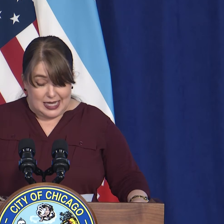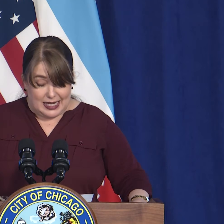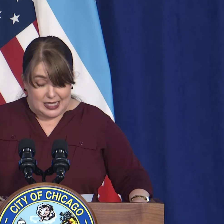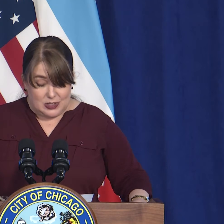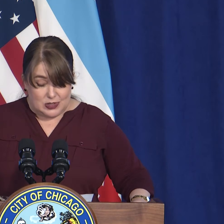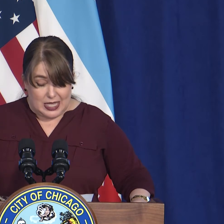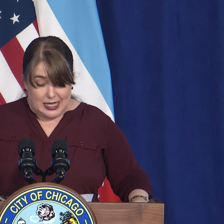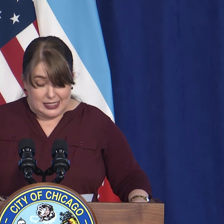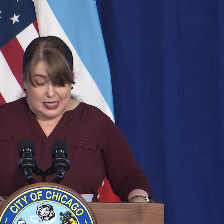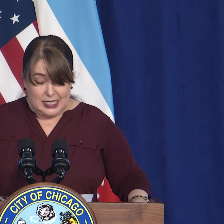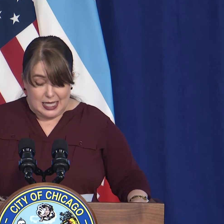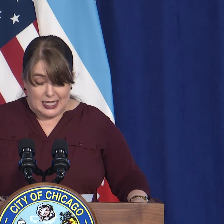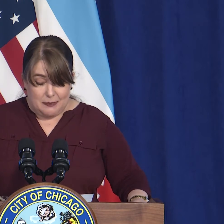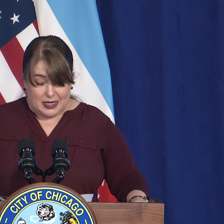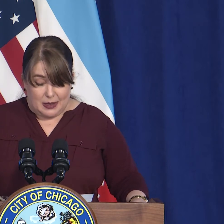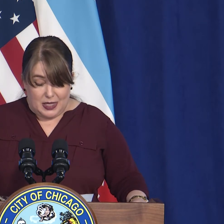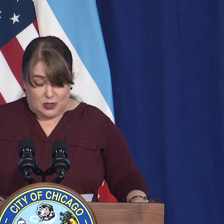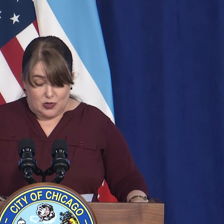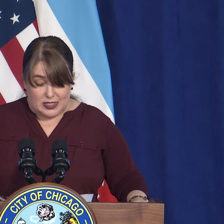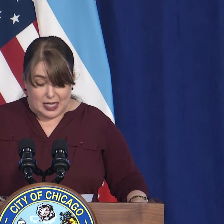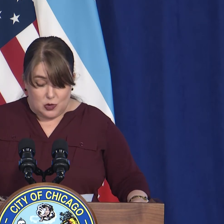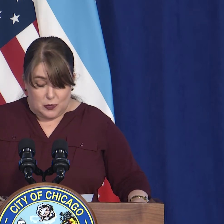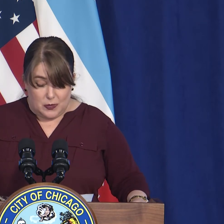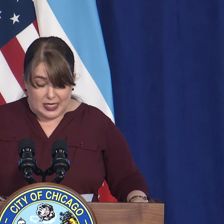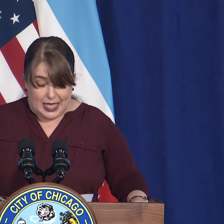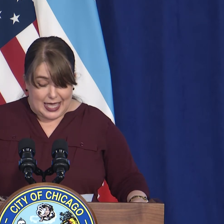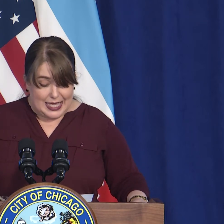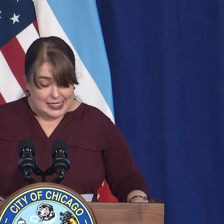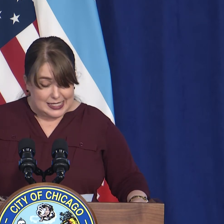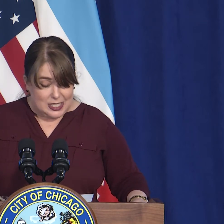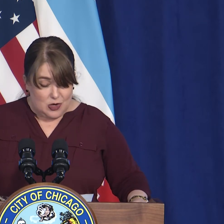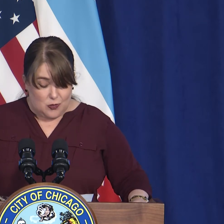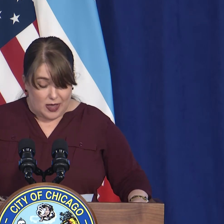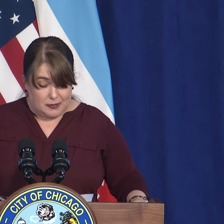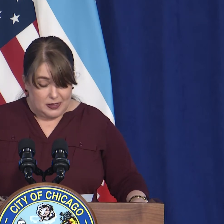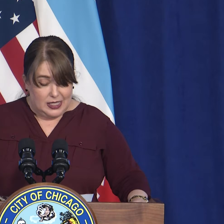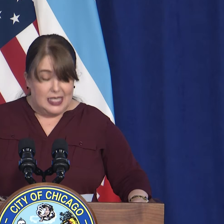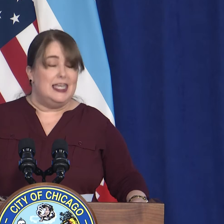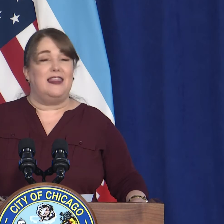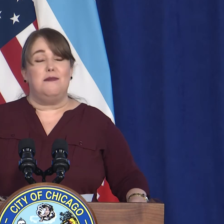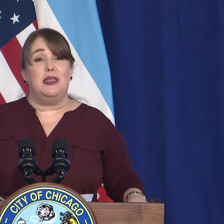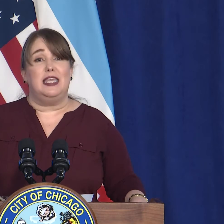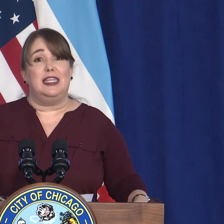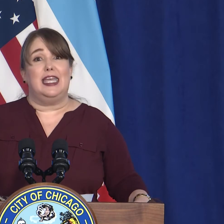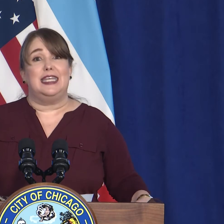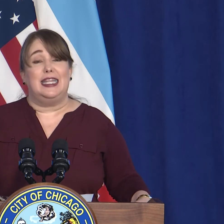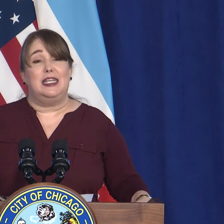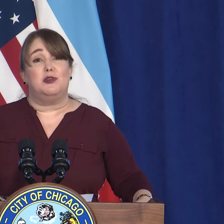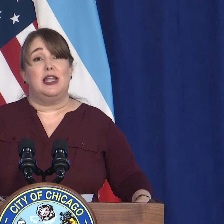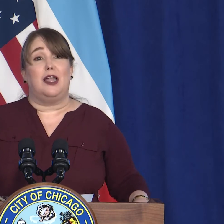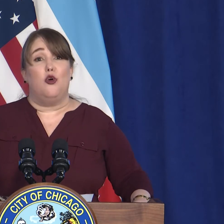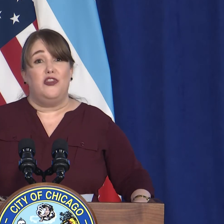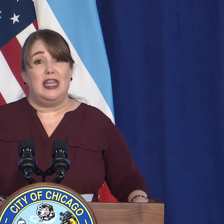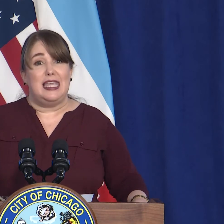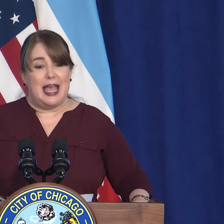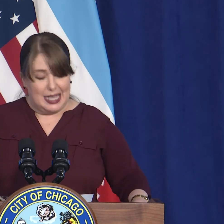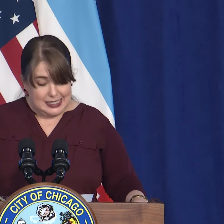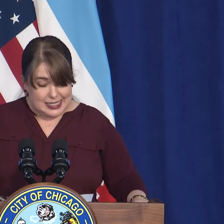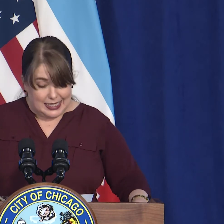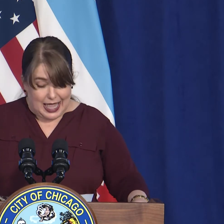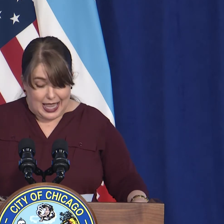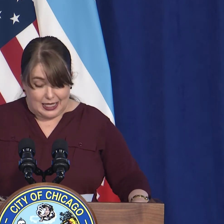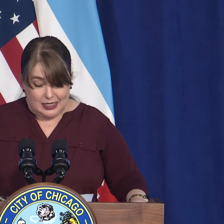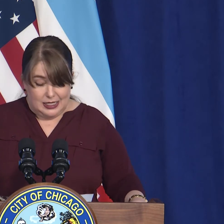pases de las redes sociales y en el Departamento de Salud Pública en el sitio web. Y anden pendiente que ya tenemos la